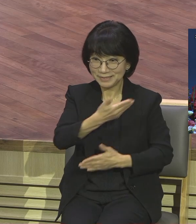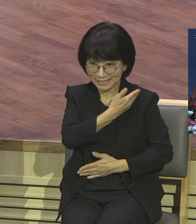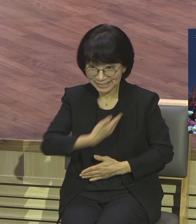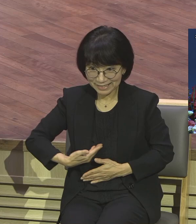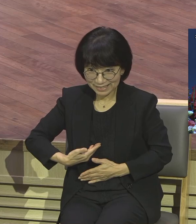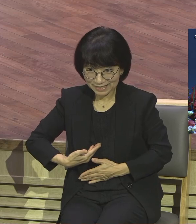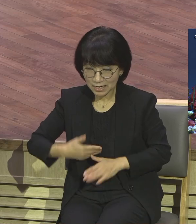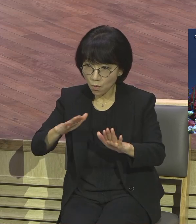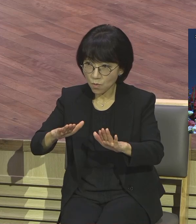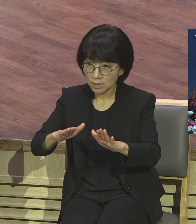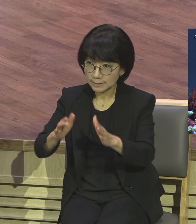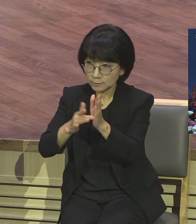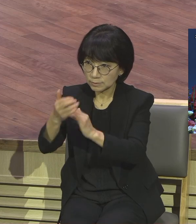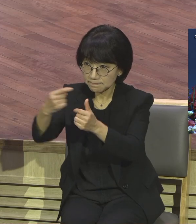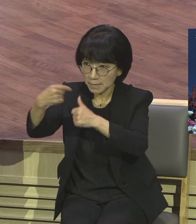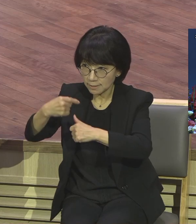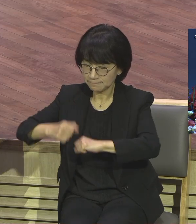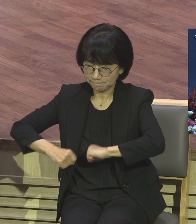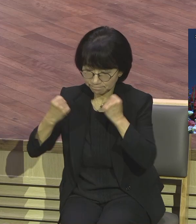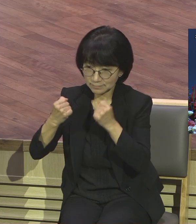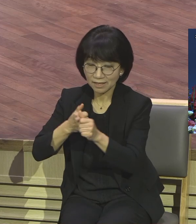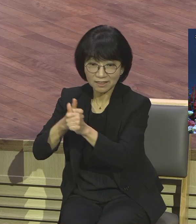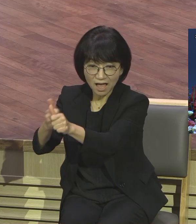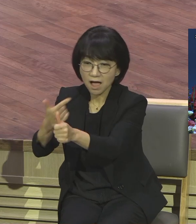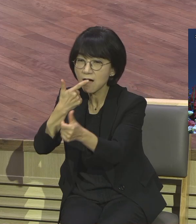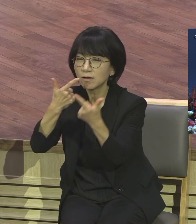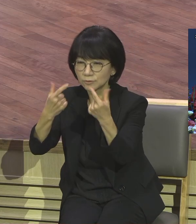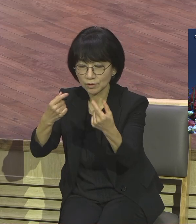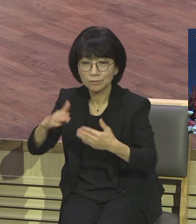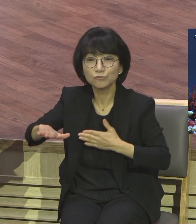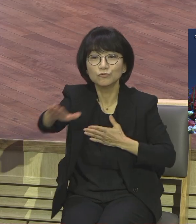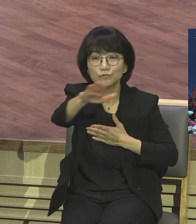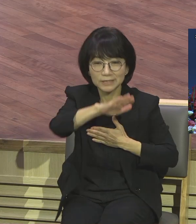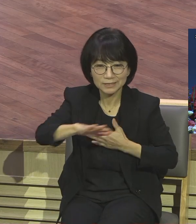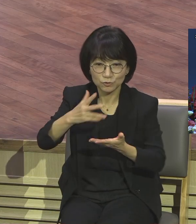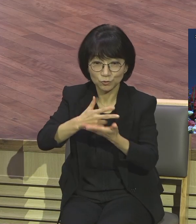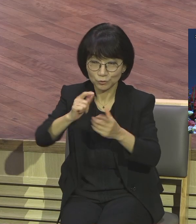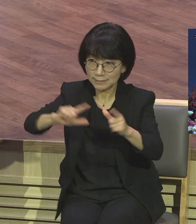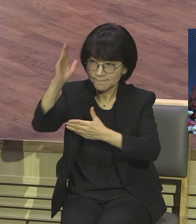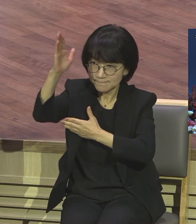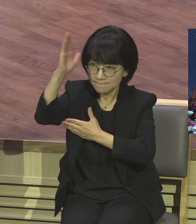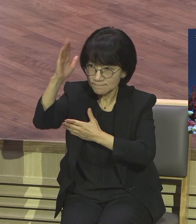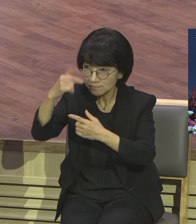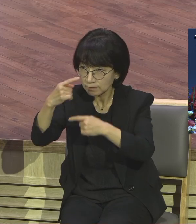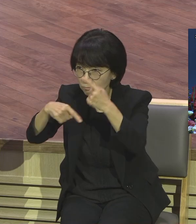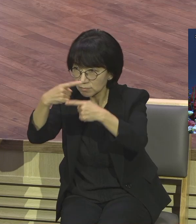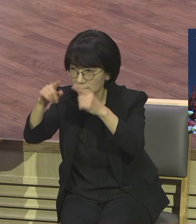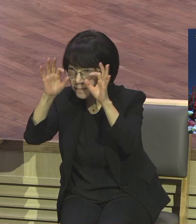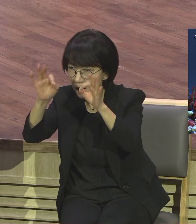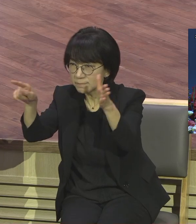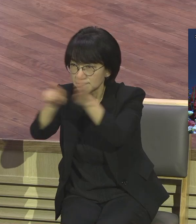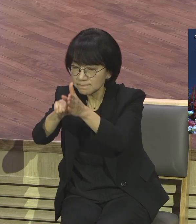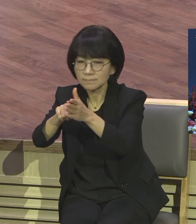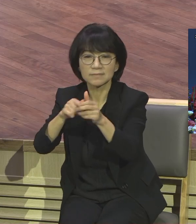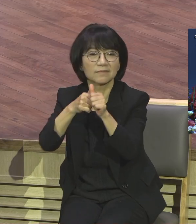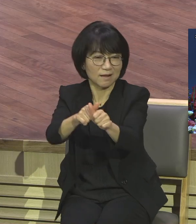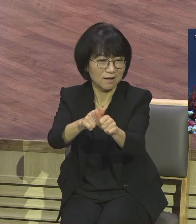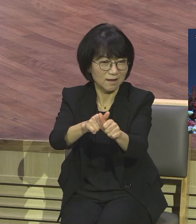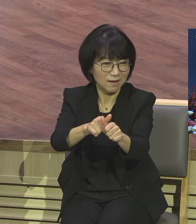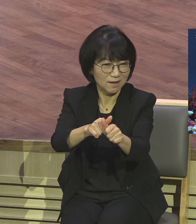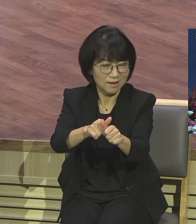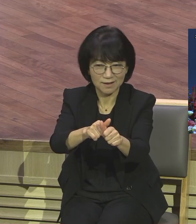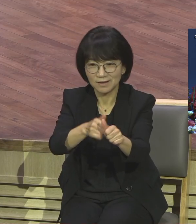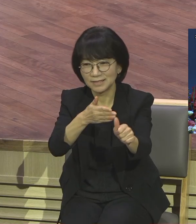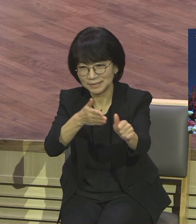흐름만 따라가면 돼요. 강단 흐름만 따라가면 돼. 말씀이니까. 강단 말씀을 기반으로 예틀을 깨고